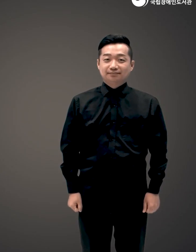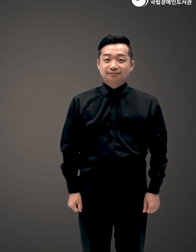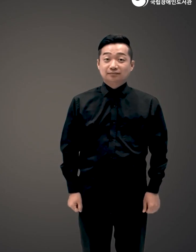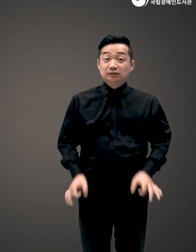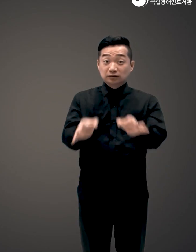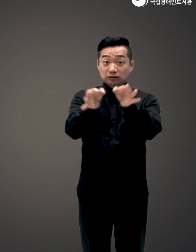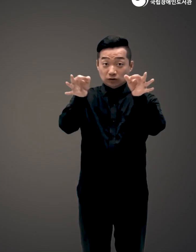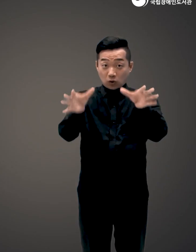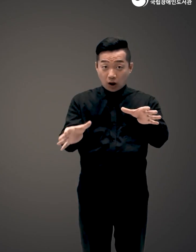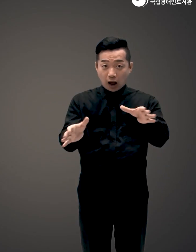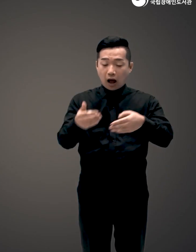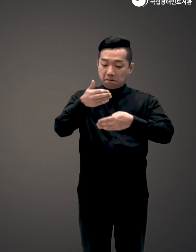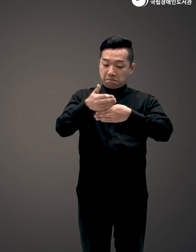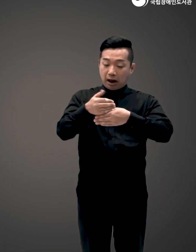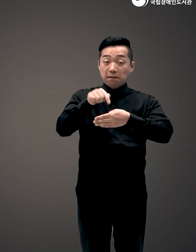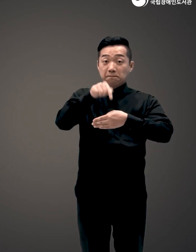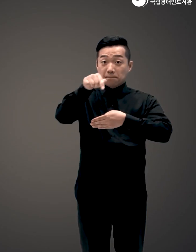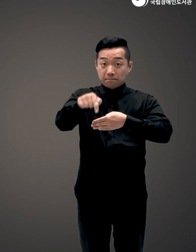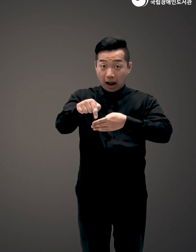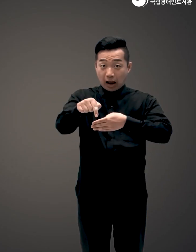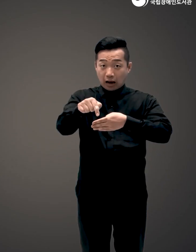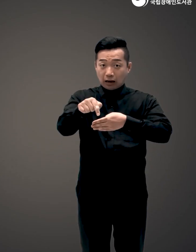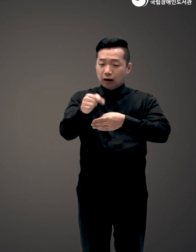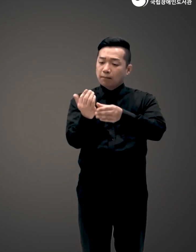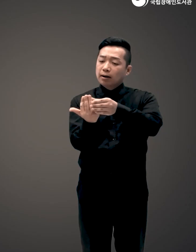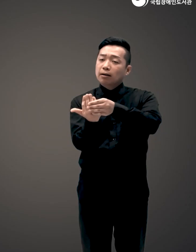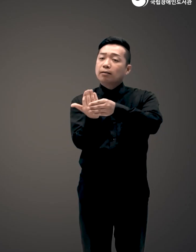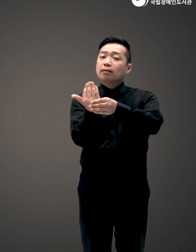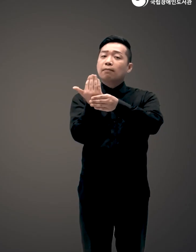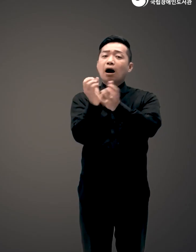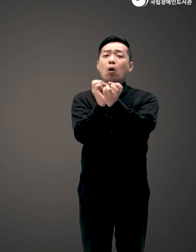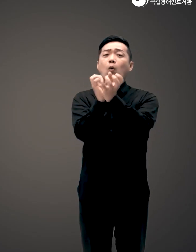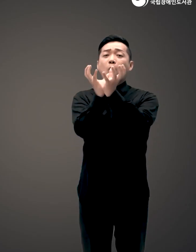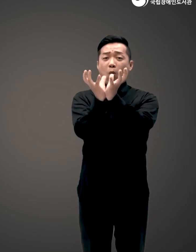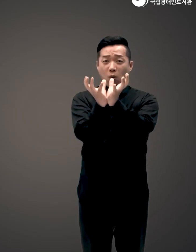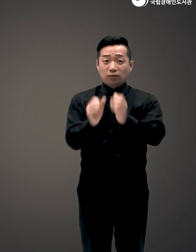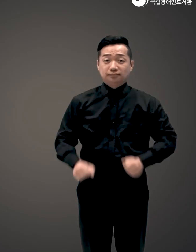그 사이 돌담 밖에 상추는 꽃을 피웠어.